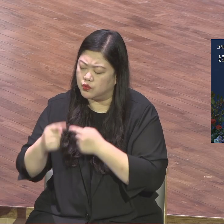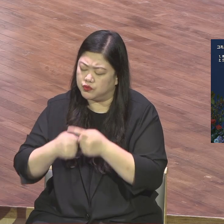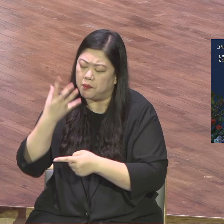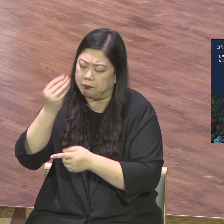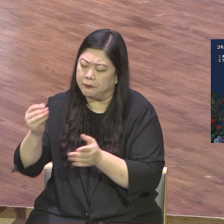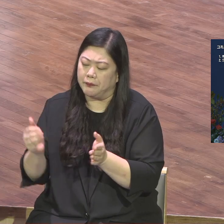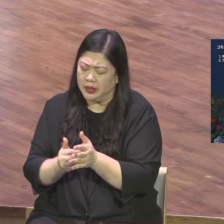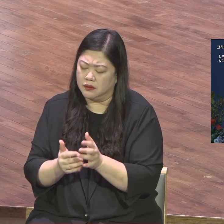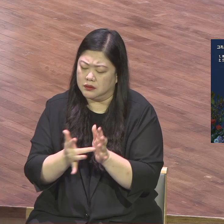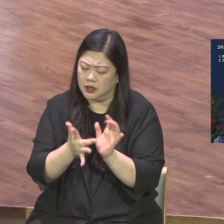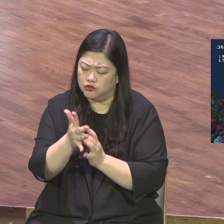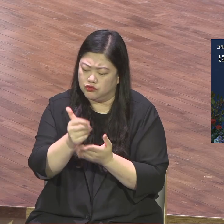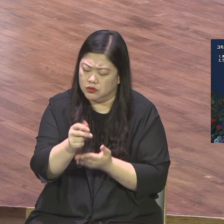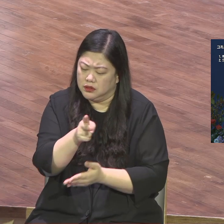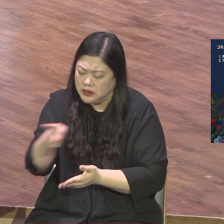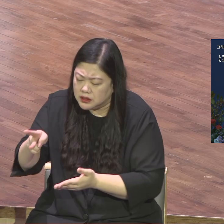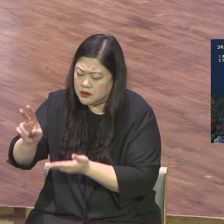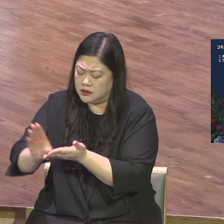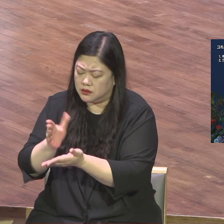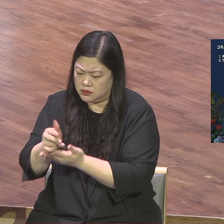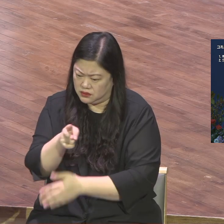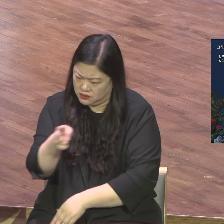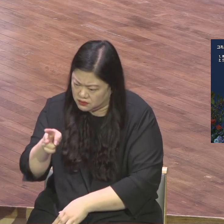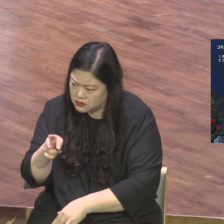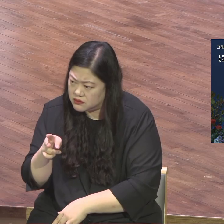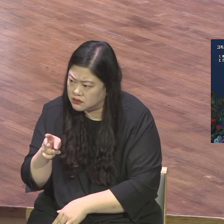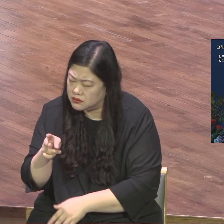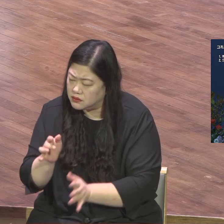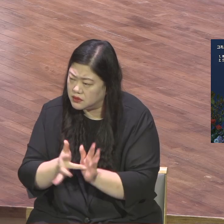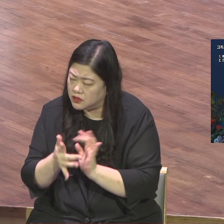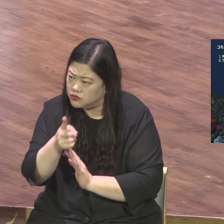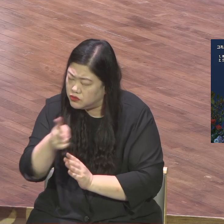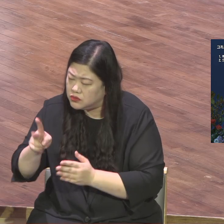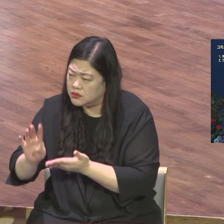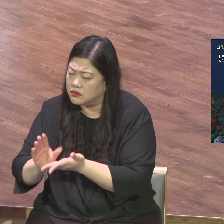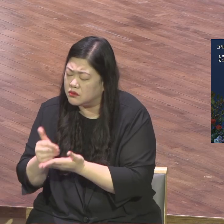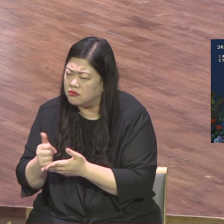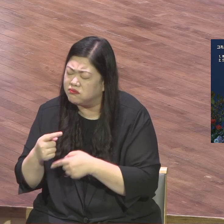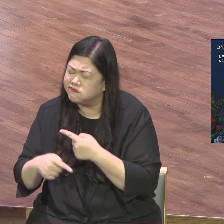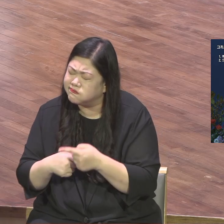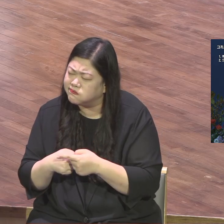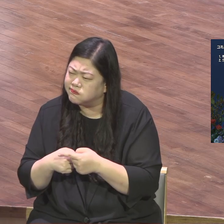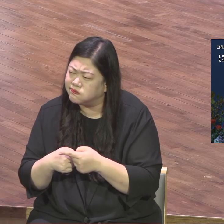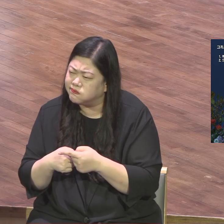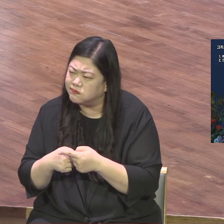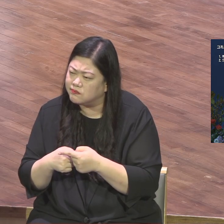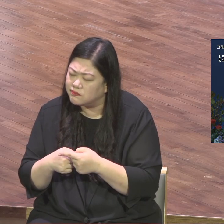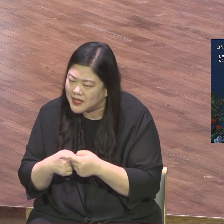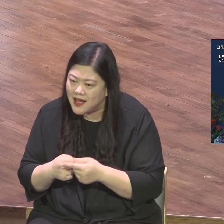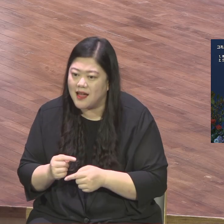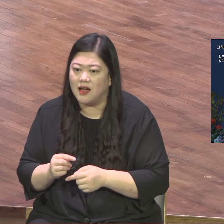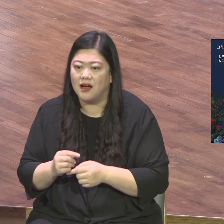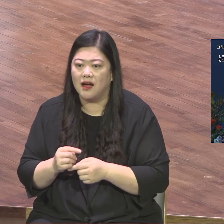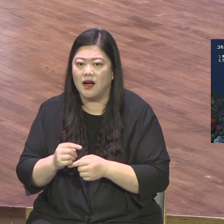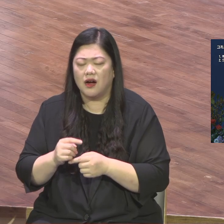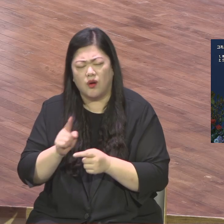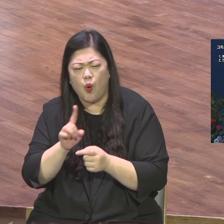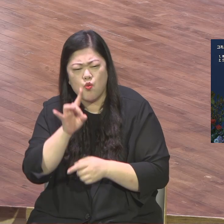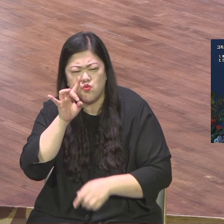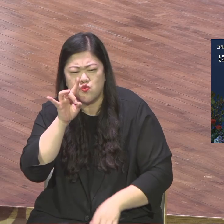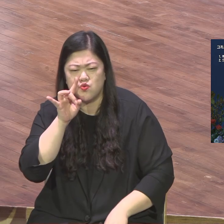이게 무슨 말인지. 요래 가지고 이제 교회 오게 돼 있어요. 가까운 데 가든지 여기 오든지 우리 여기 오면 더 좋고.